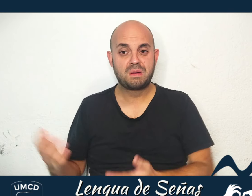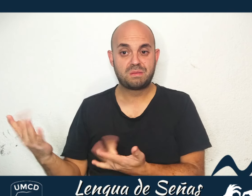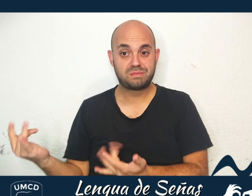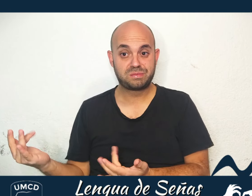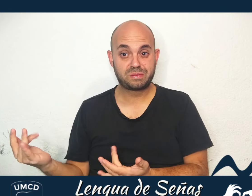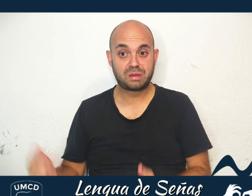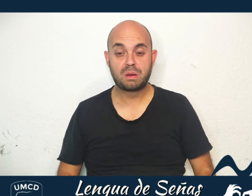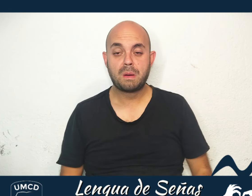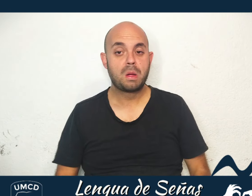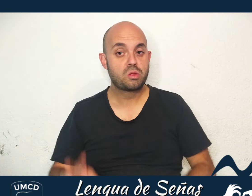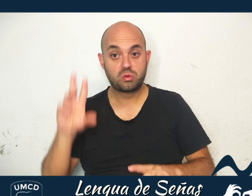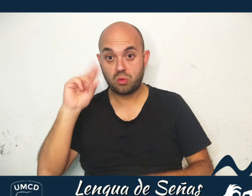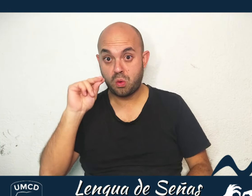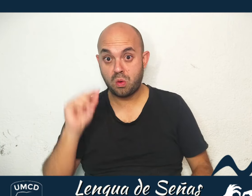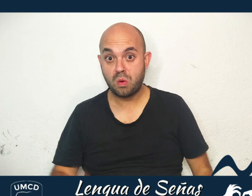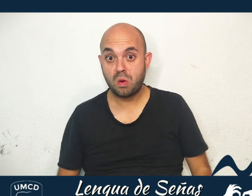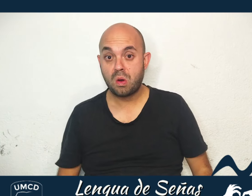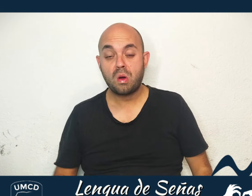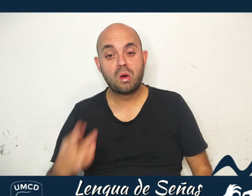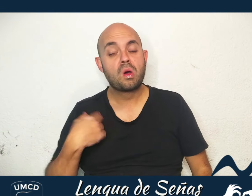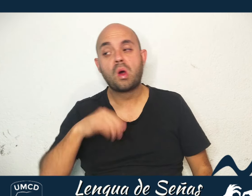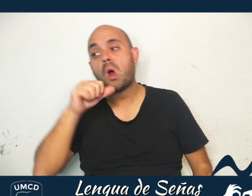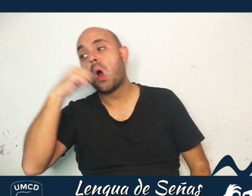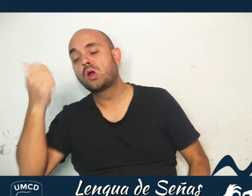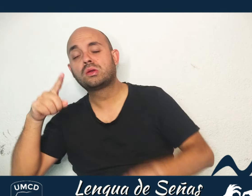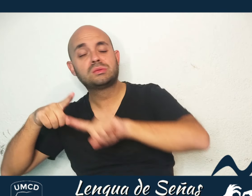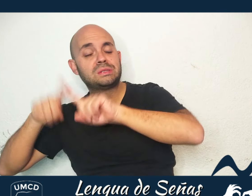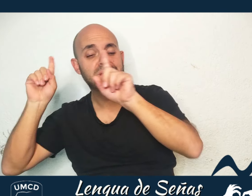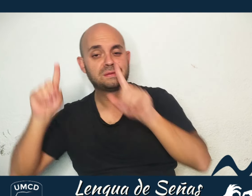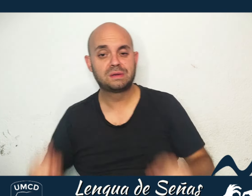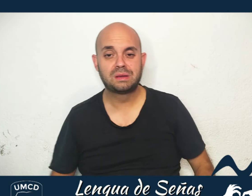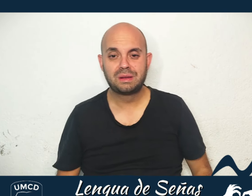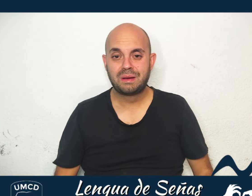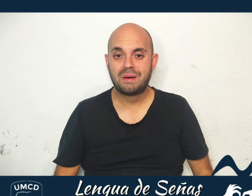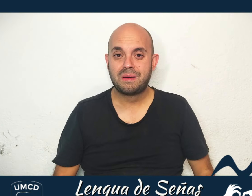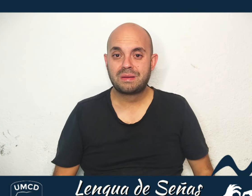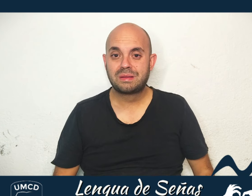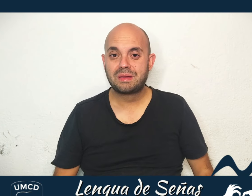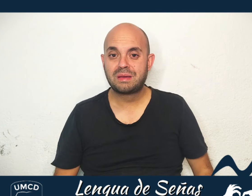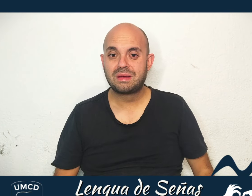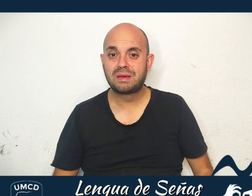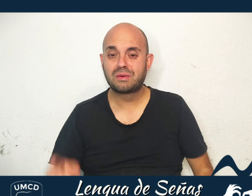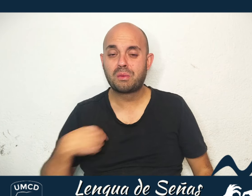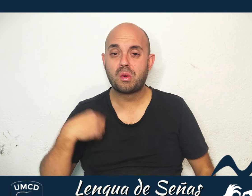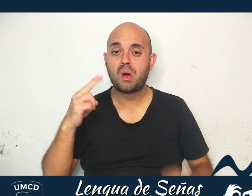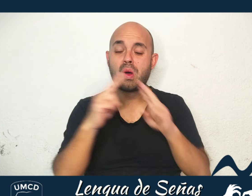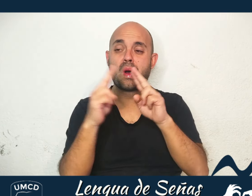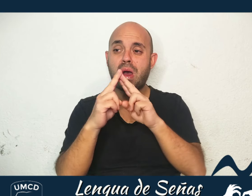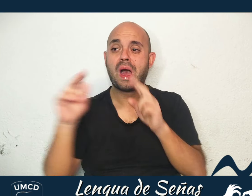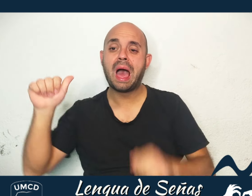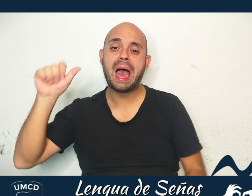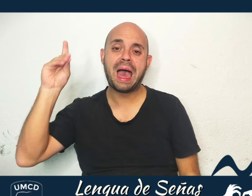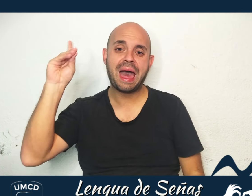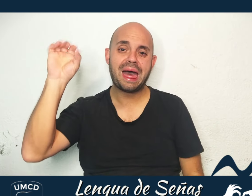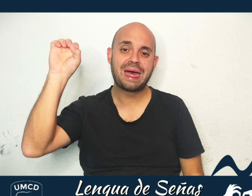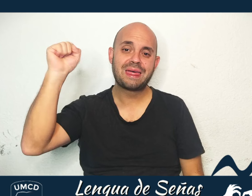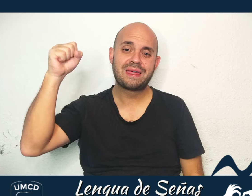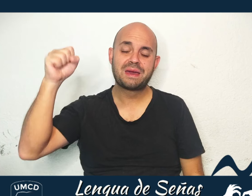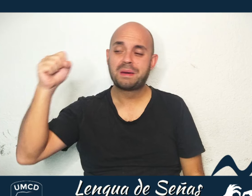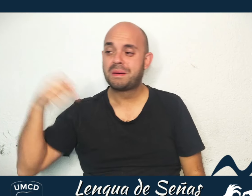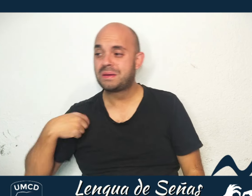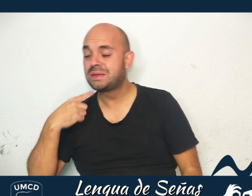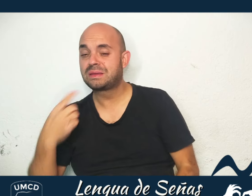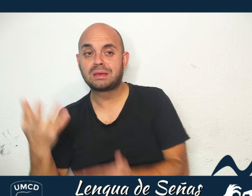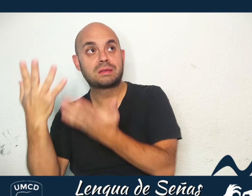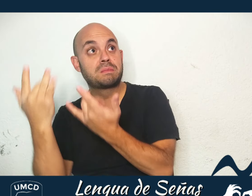esperando la condenación. Es otro lugar muy distinto. Ese es el lugar que se le conoce como Hades, el